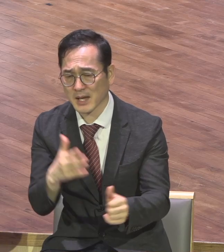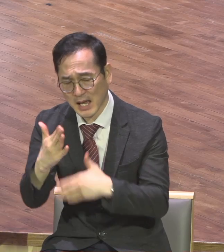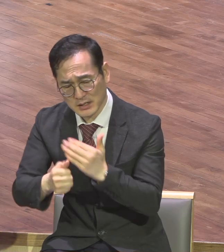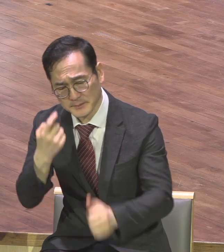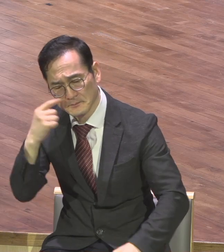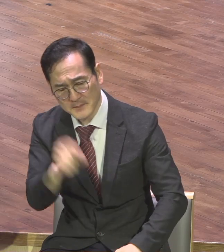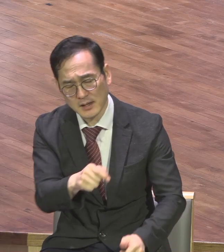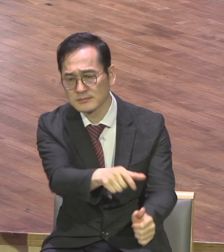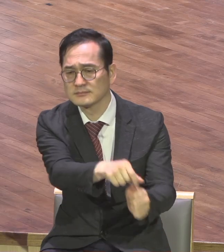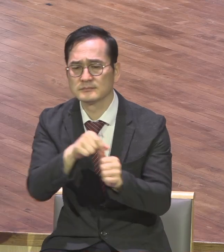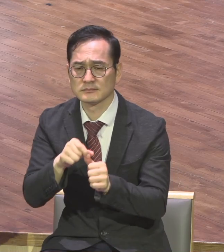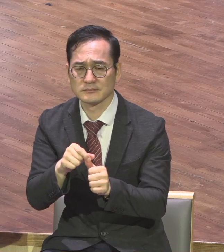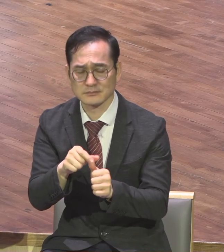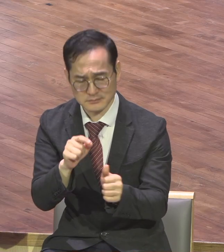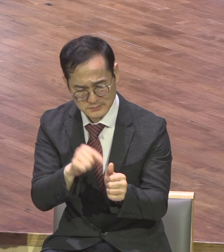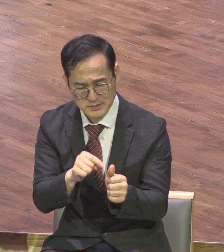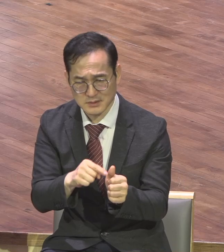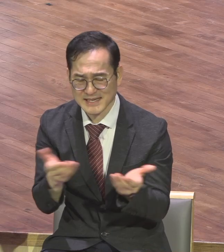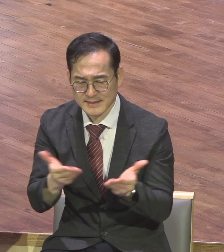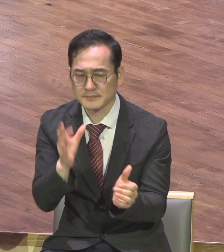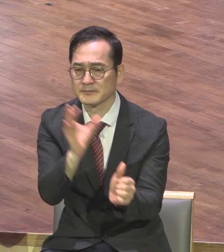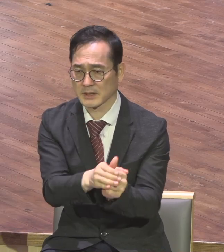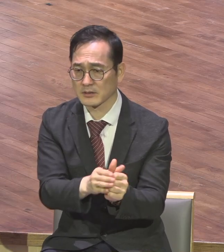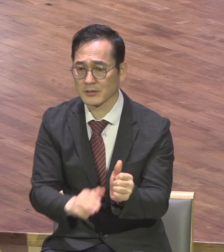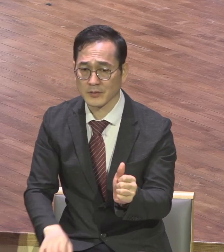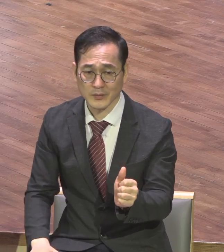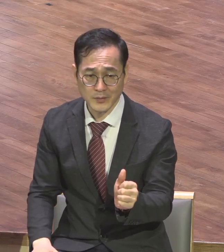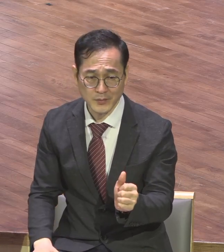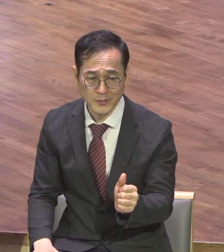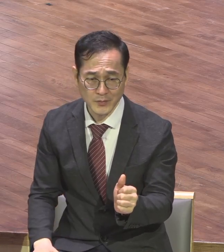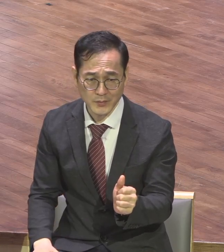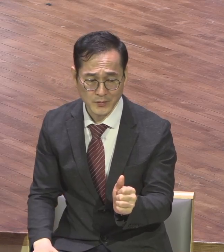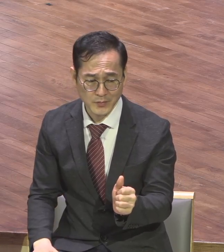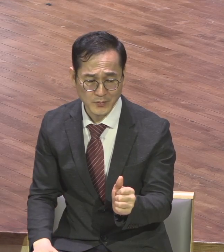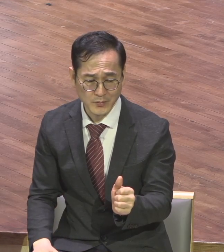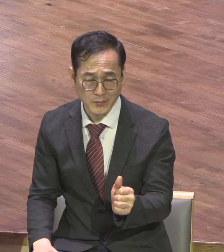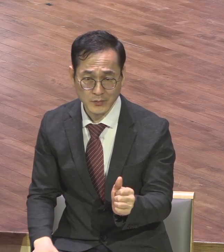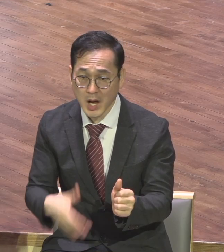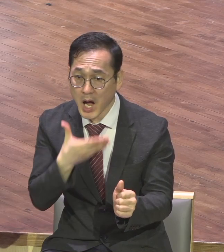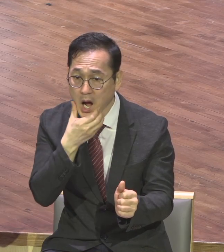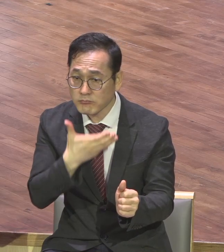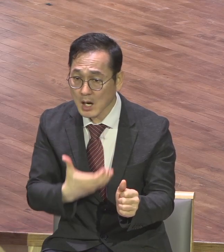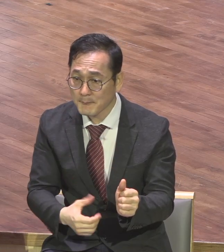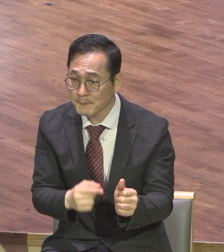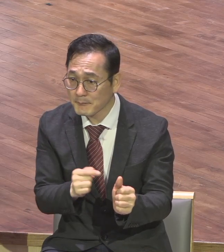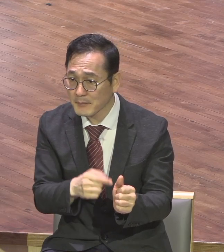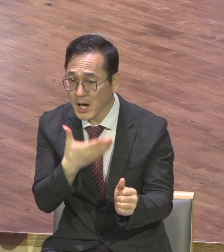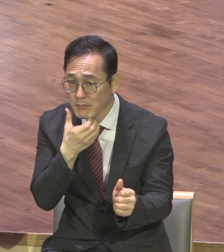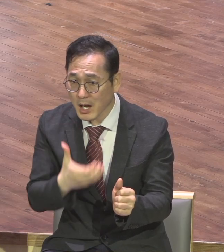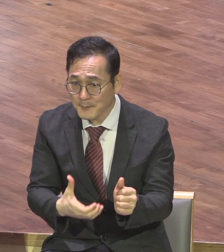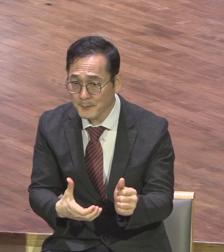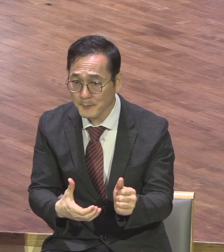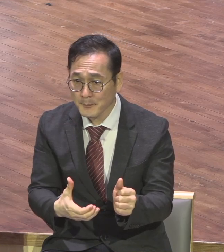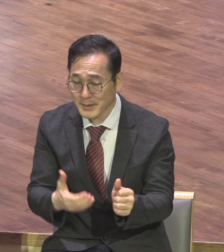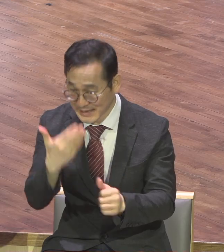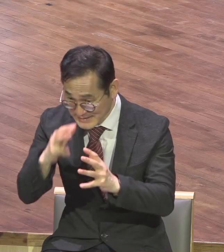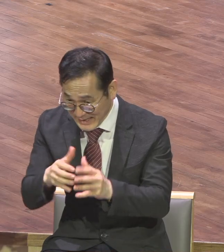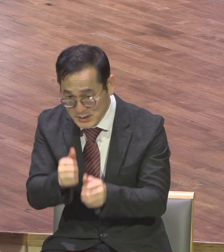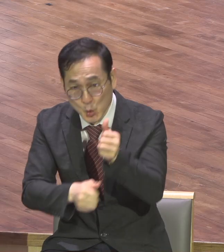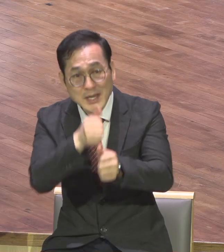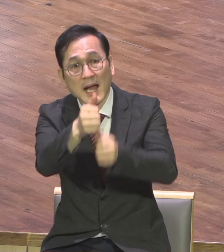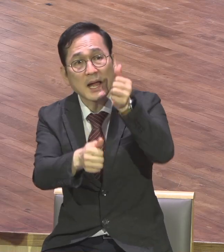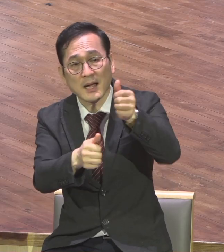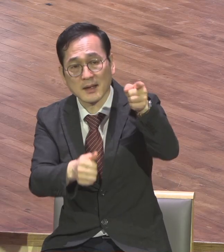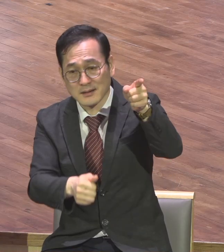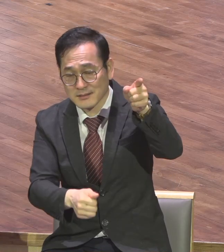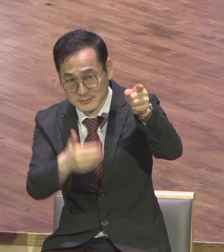다 하나님 없으니까 우상 숭배하는 사람 불러서 그게 아브라함이 이 아브라함이 이스라엘 조상이잖아요. 그